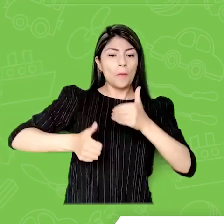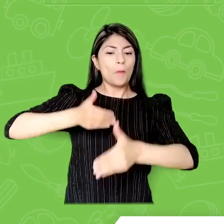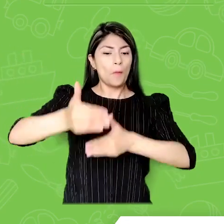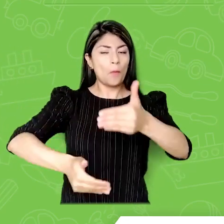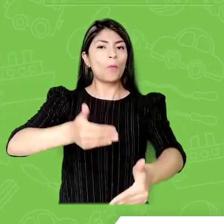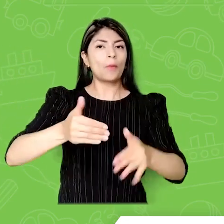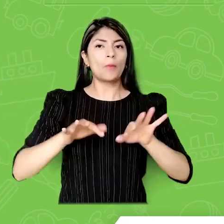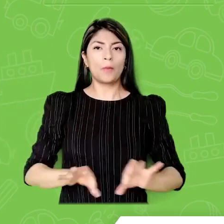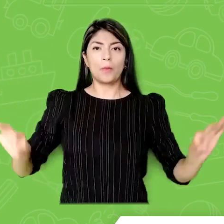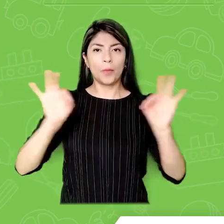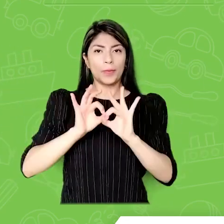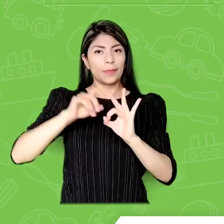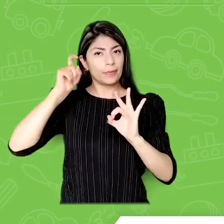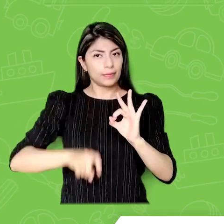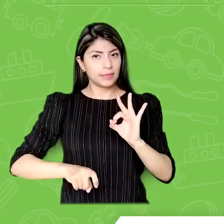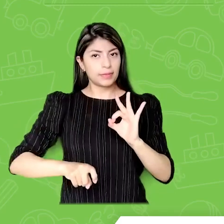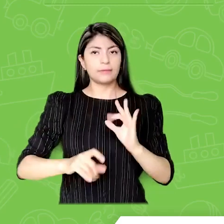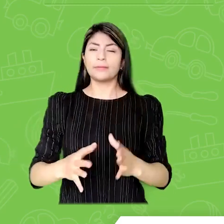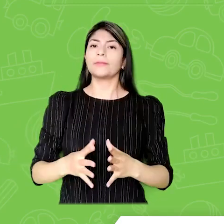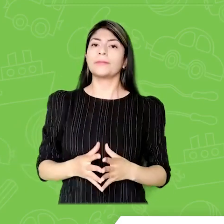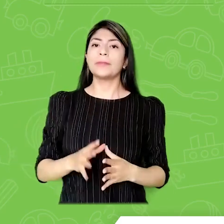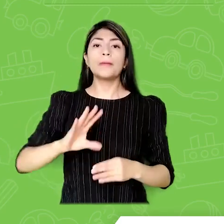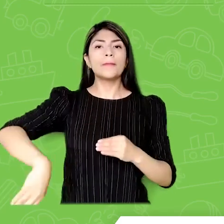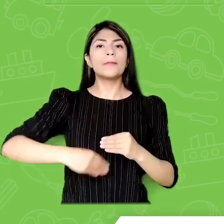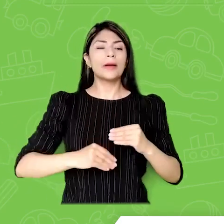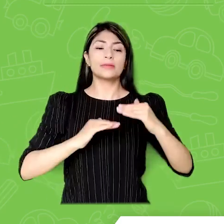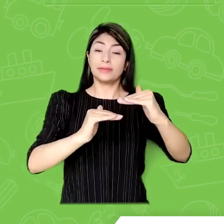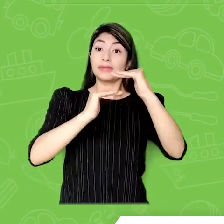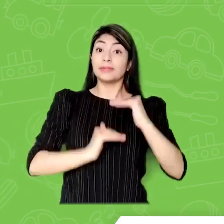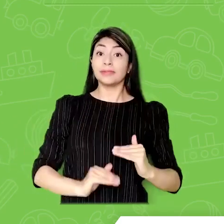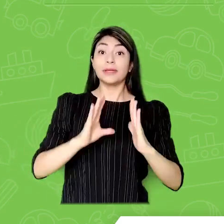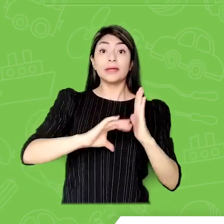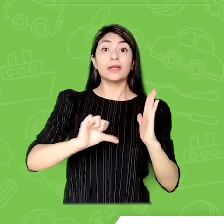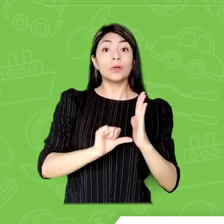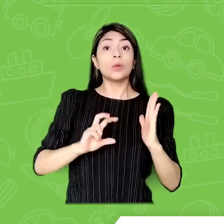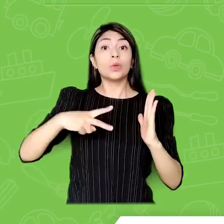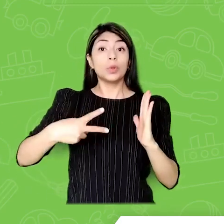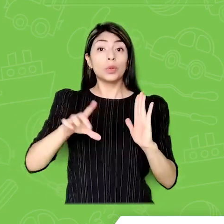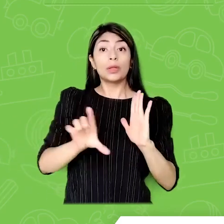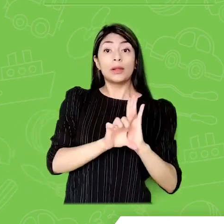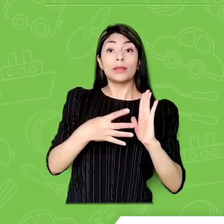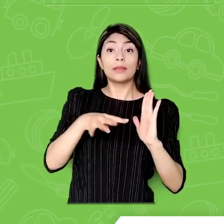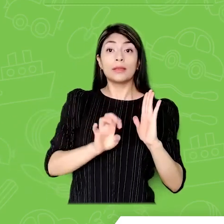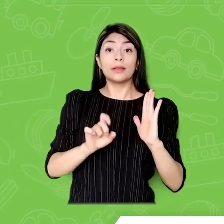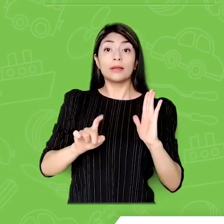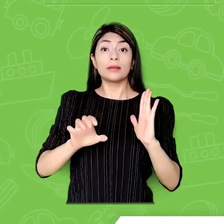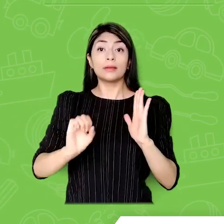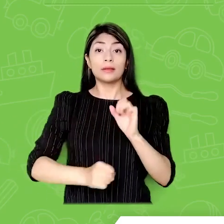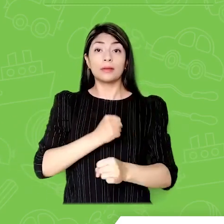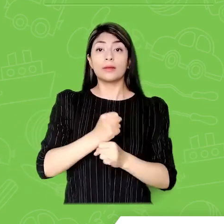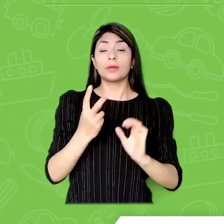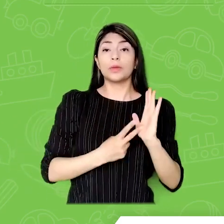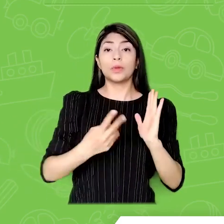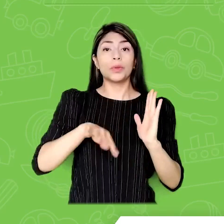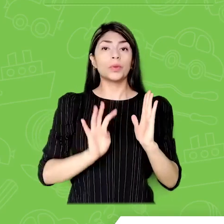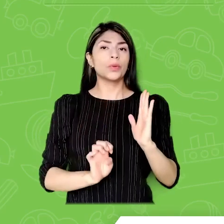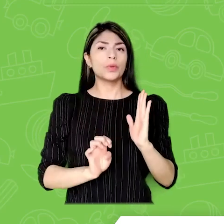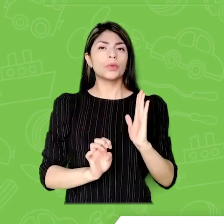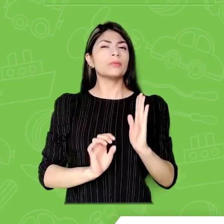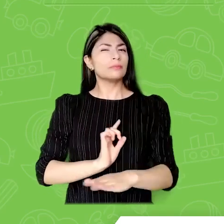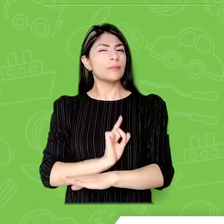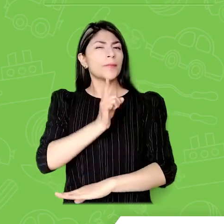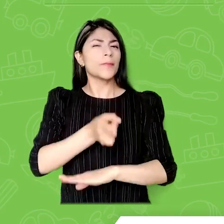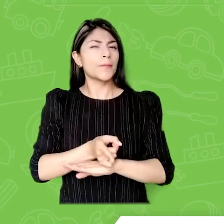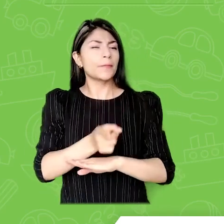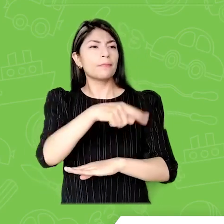concursos. De igual forma, el parágrafo del artículo 2 de la Ley 1960 de 2019, ordena a